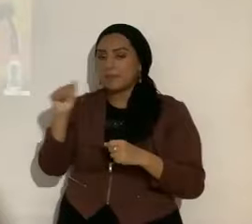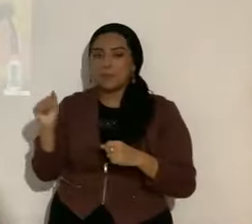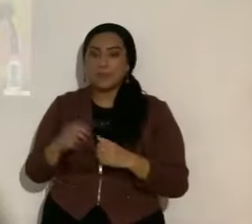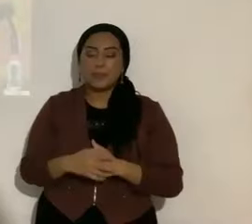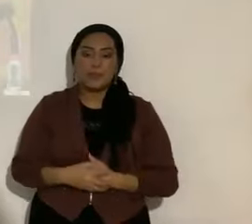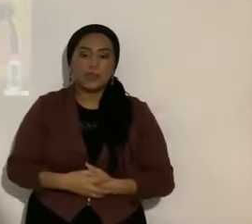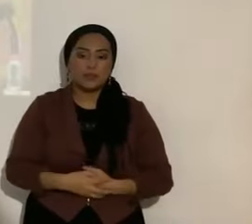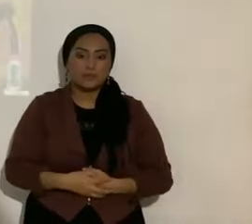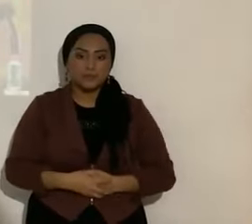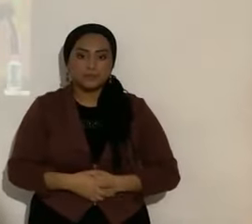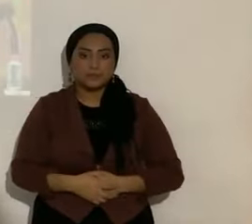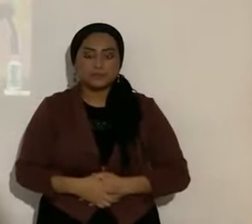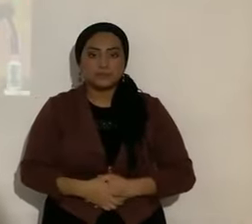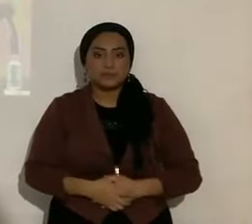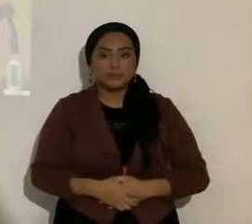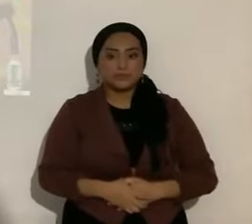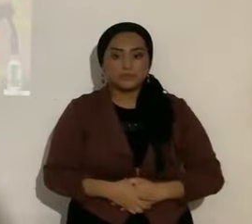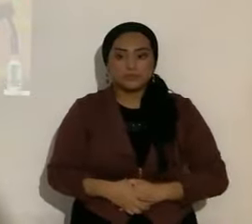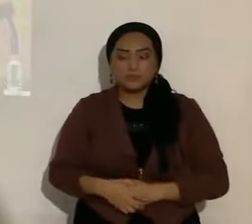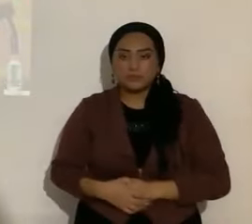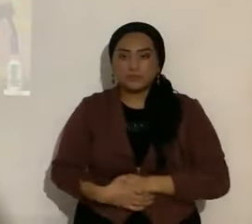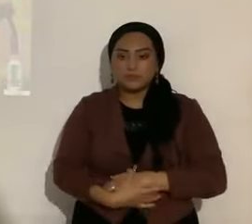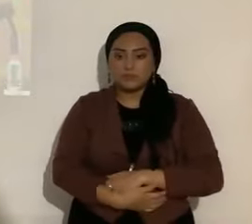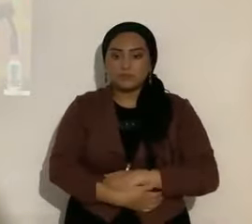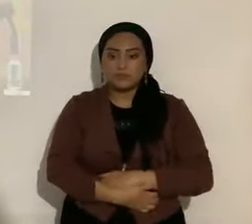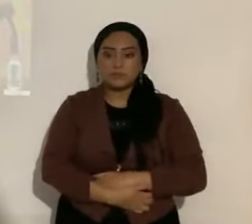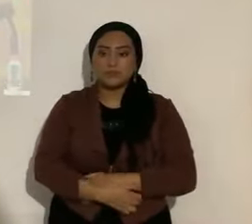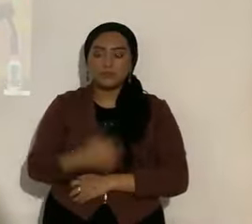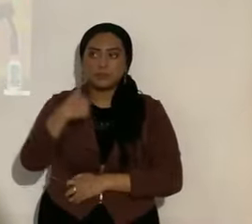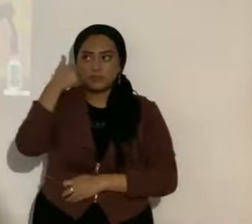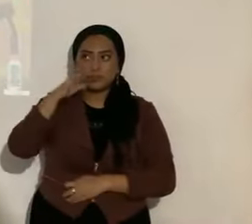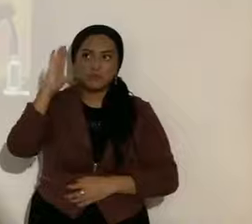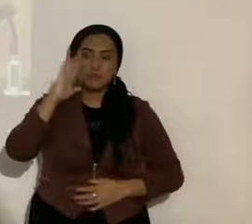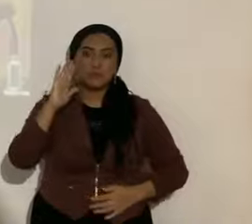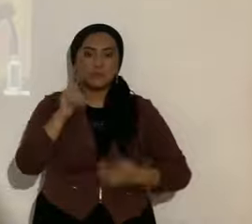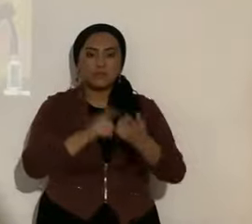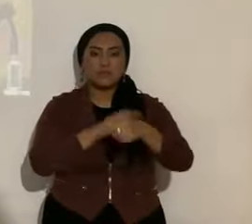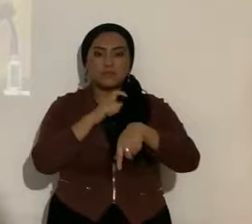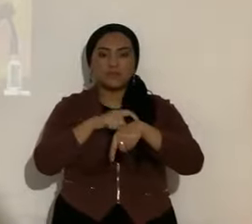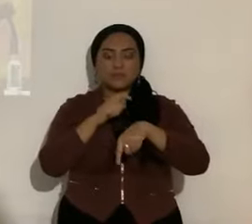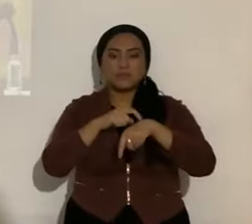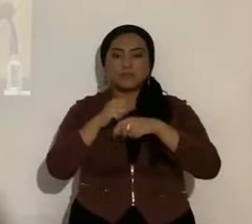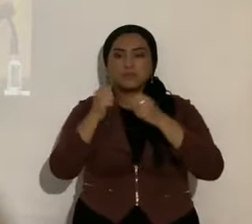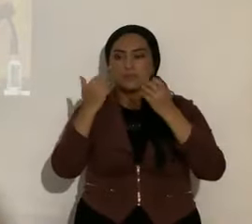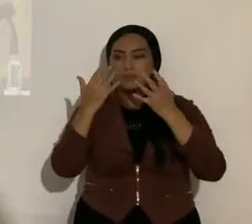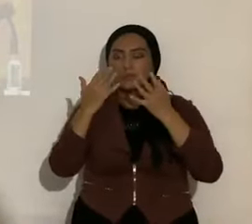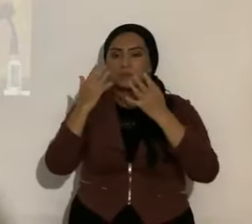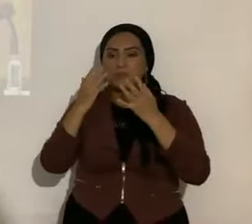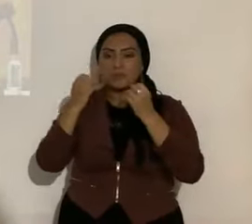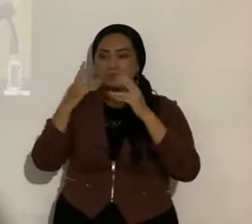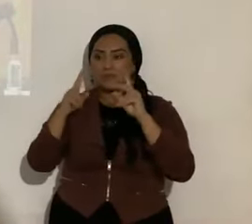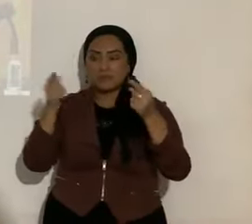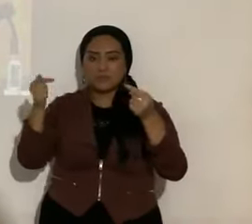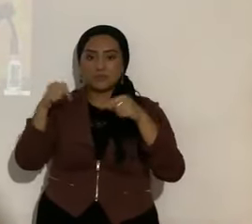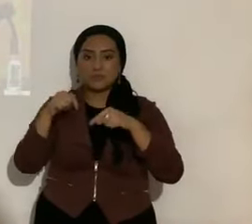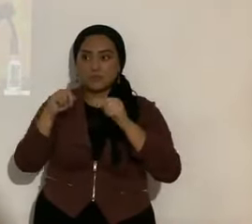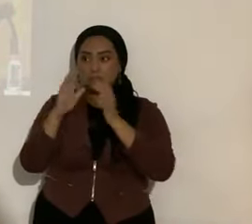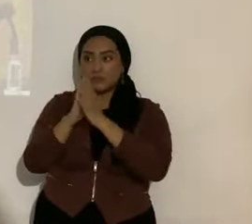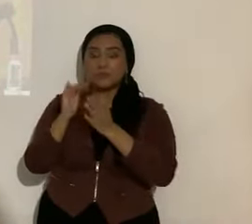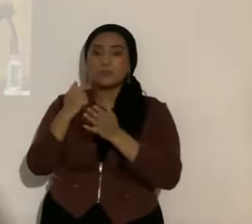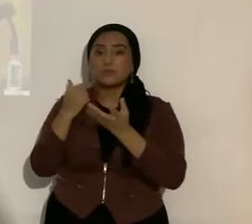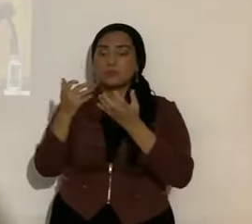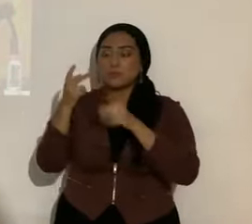codicia, por cosas de ese tipo. O sea, hace mucho tiempo durante mucho tiempo vinieron muchas almas que pedían eso,